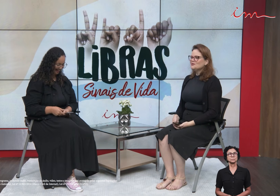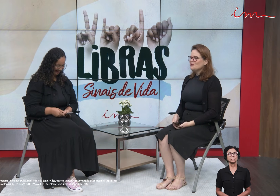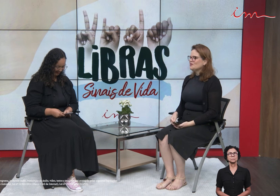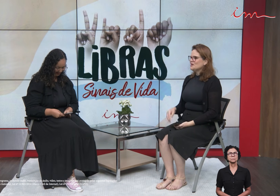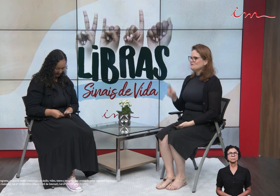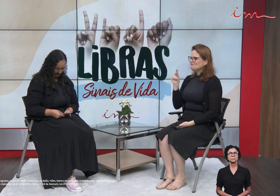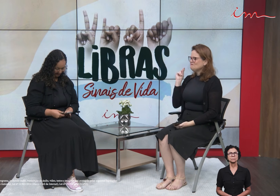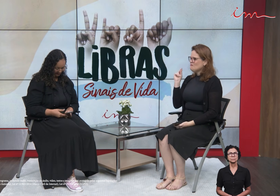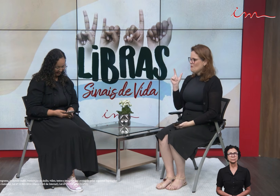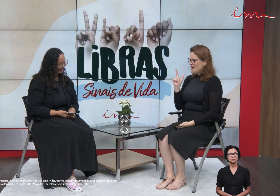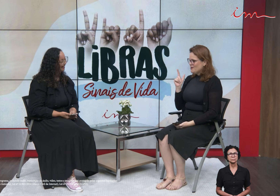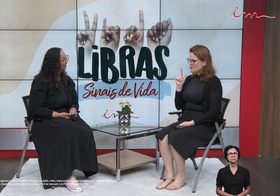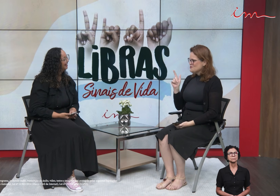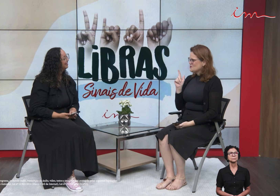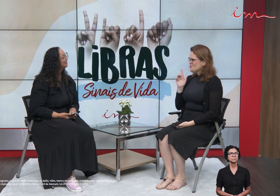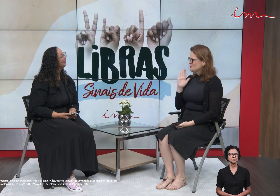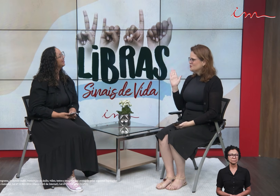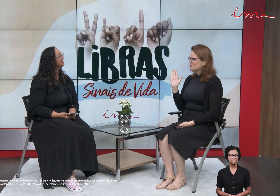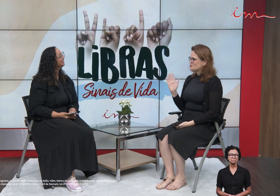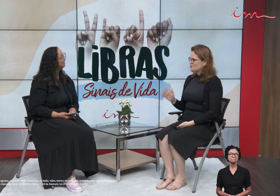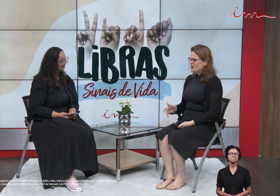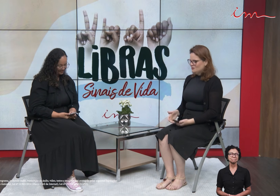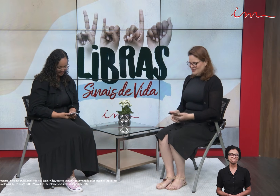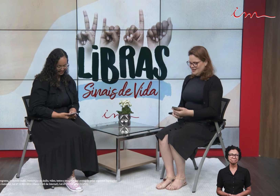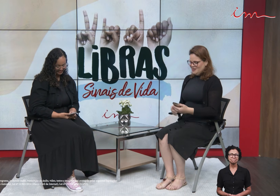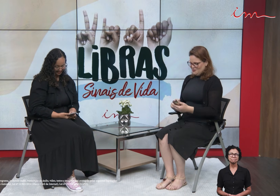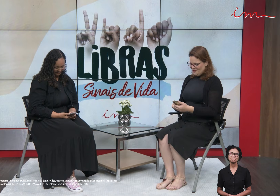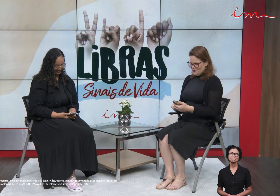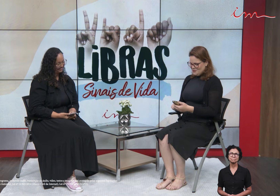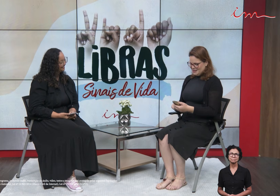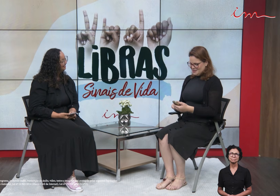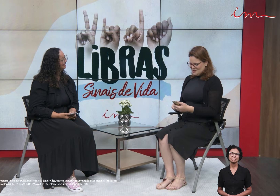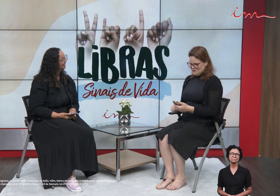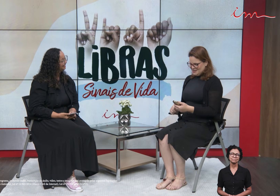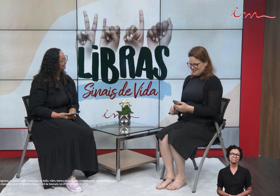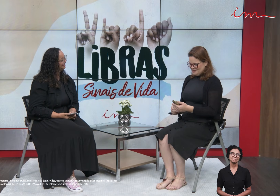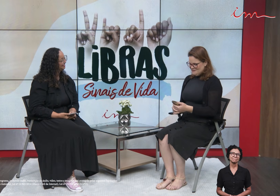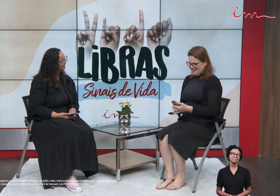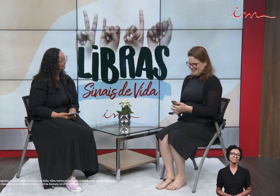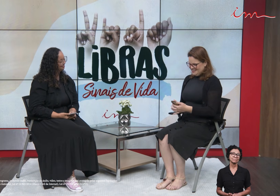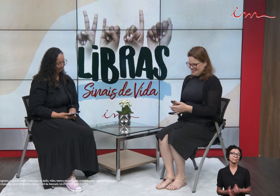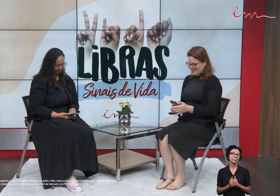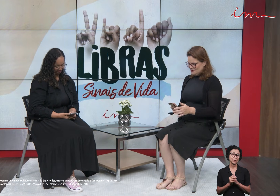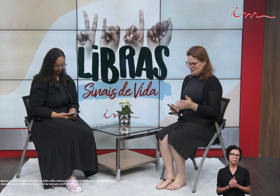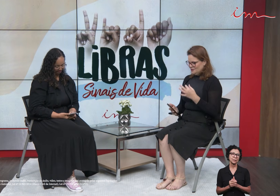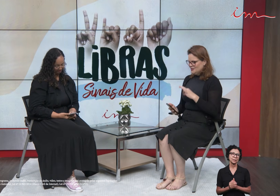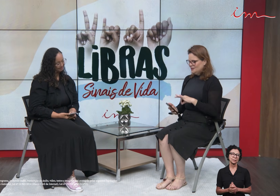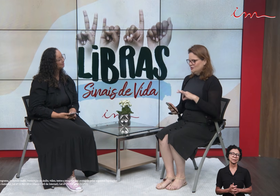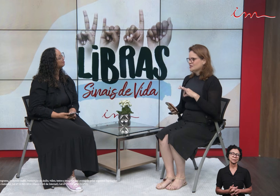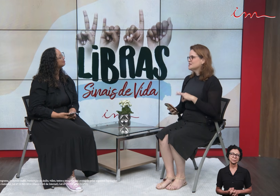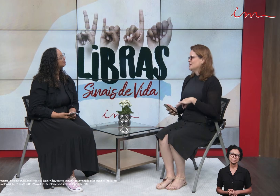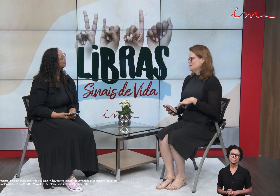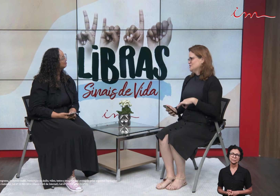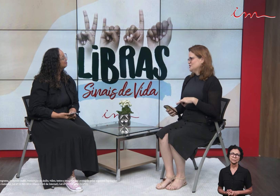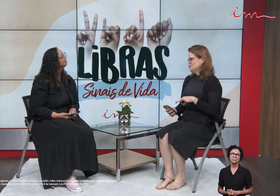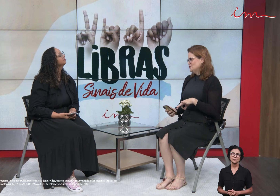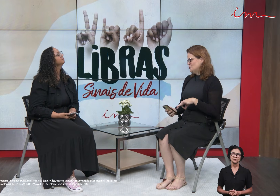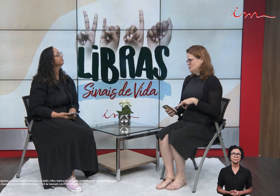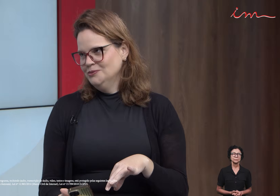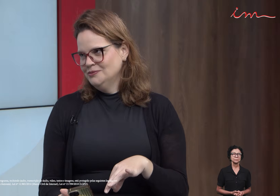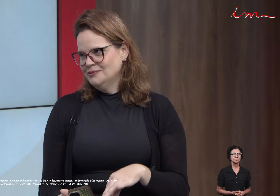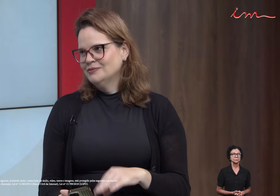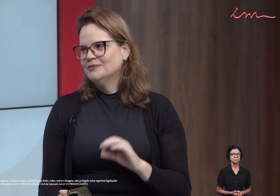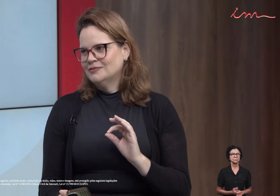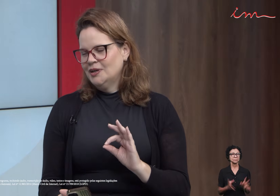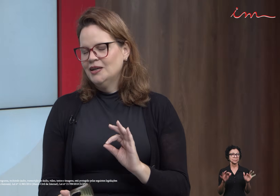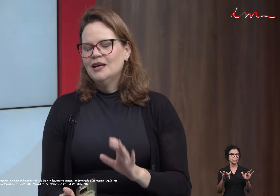quando eu vi eu falei: "Maravilhoso", ficou muito Glória a visual Deus. e foi uma grande bênção. Amém, glória a Deus. Então nós encerramos este